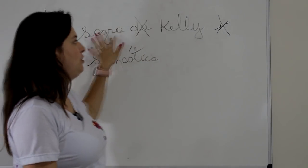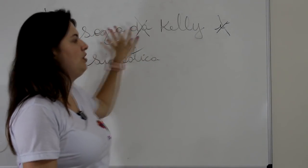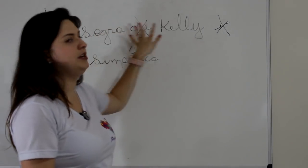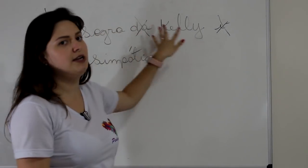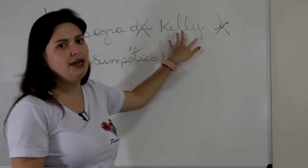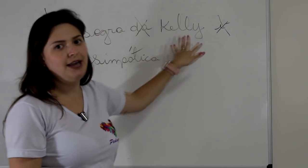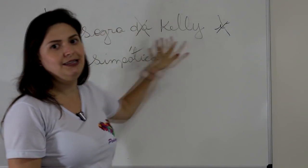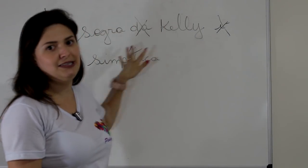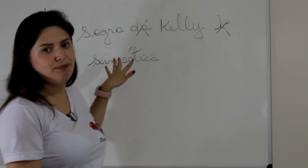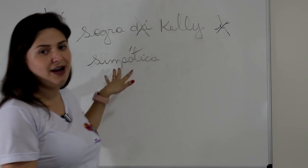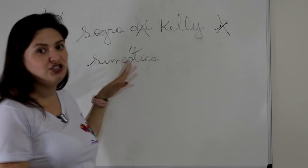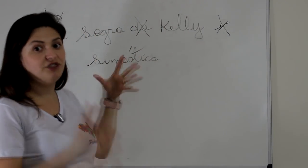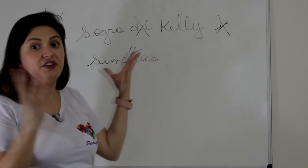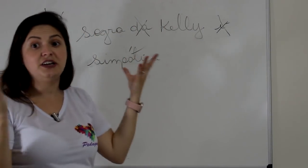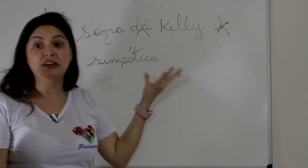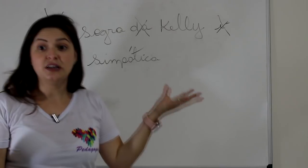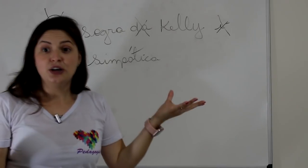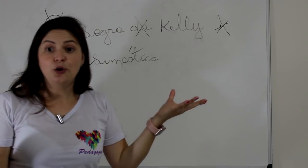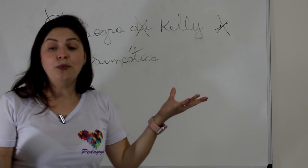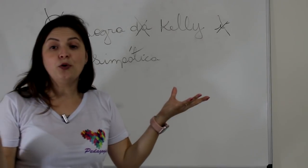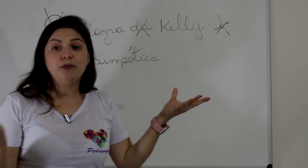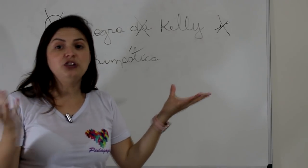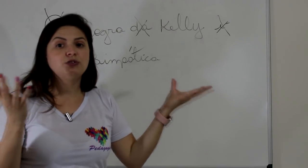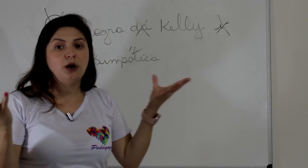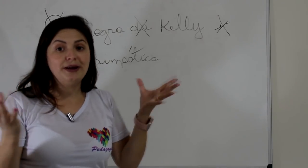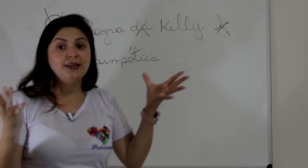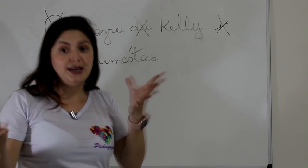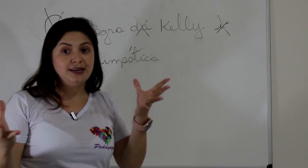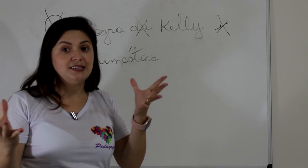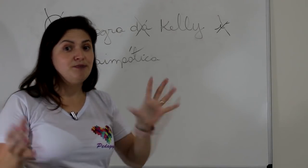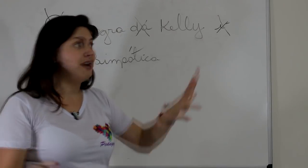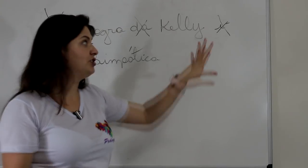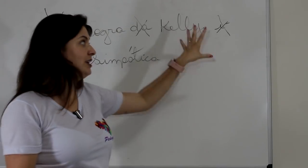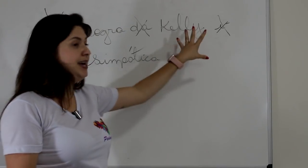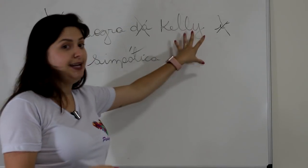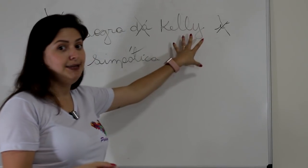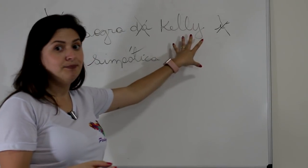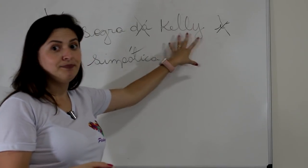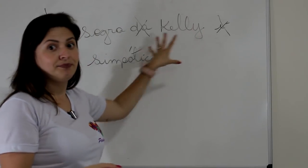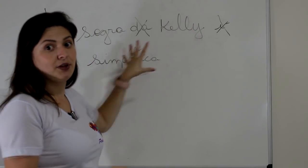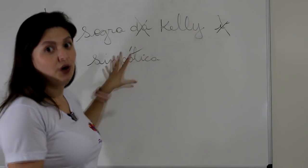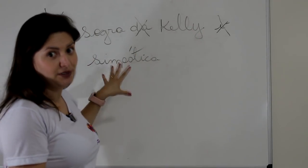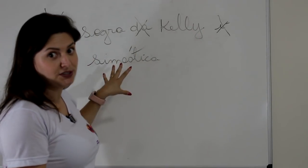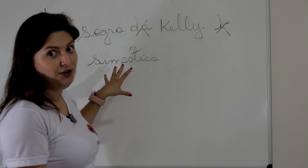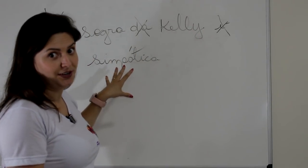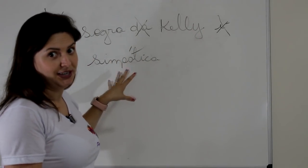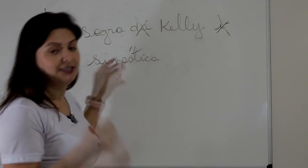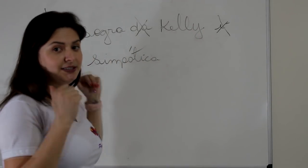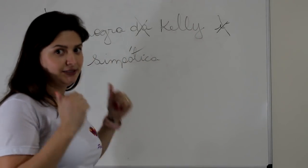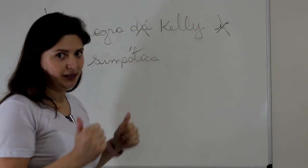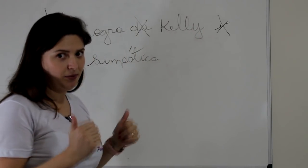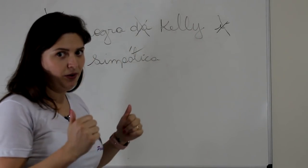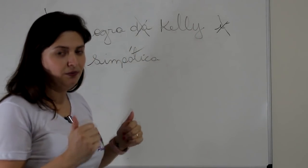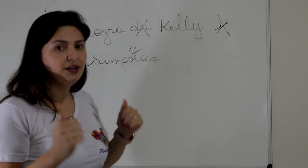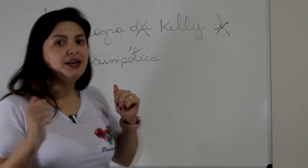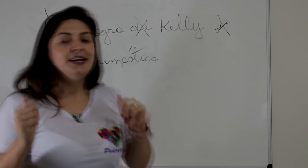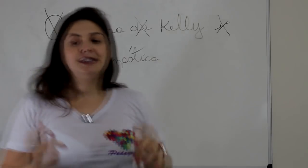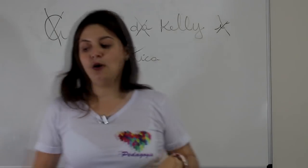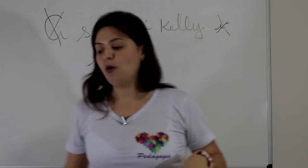sogra, Kelly, simpática, fica um pouco perdido. Calma aí, quem que é simpática? Kelly ou a sogra, tá bom? Então,